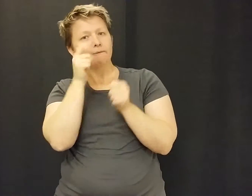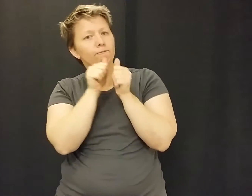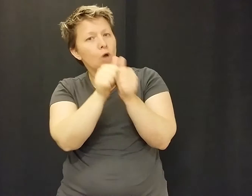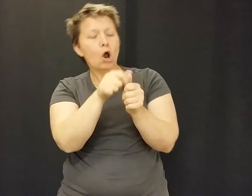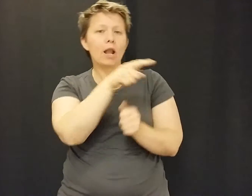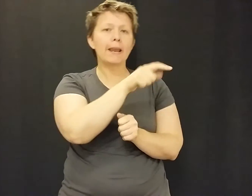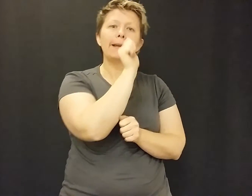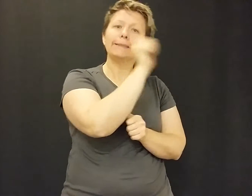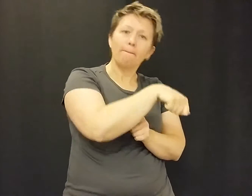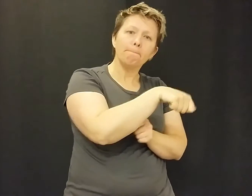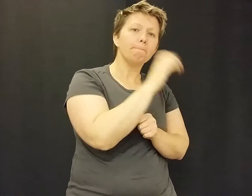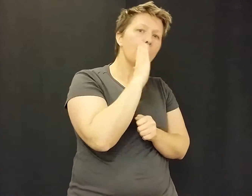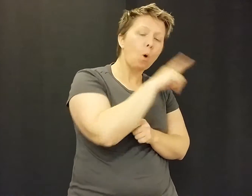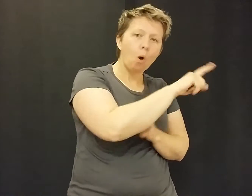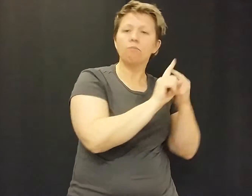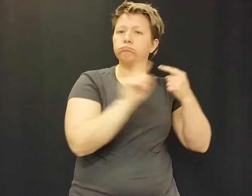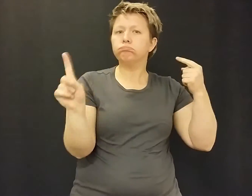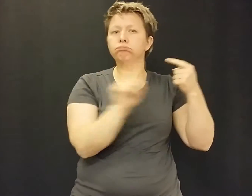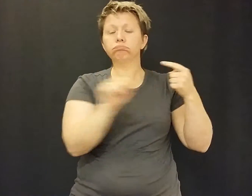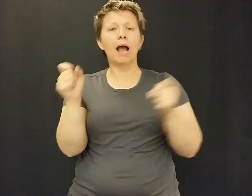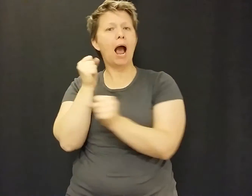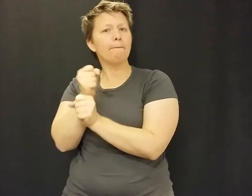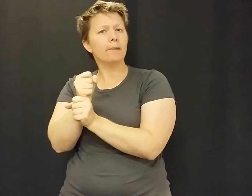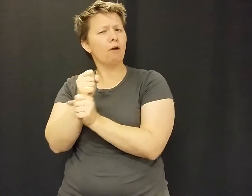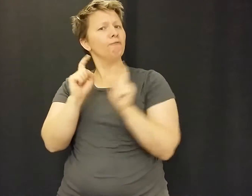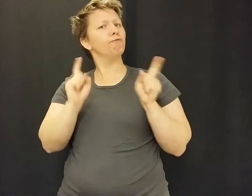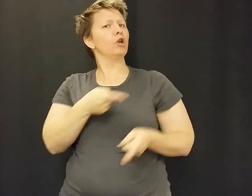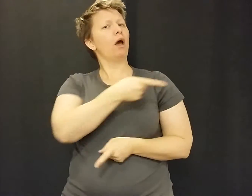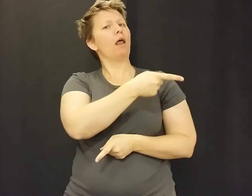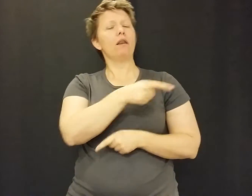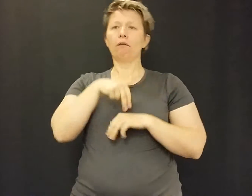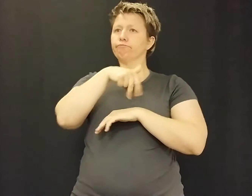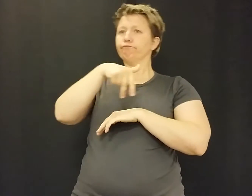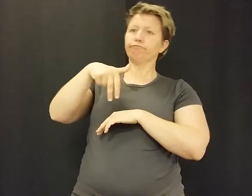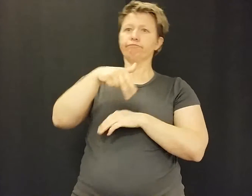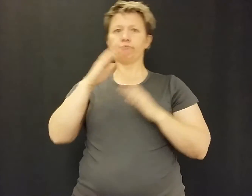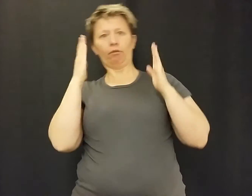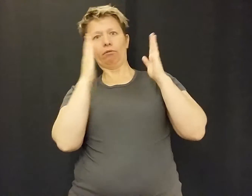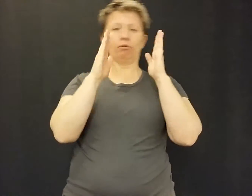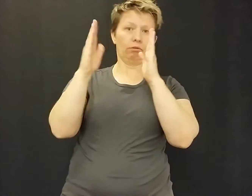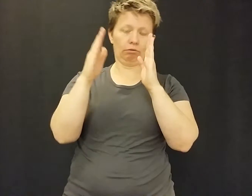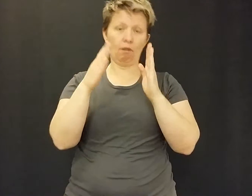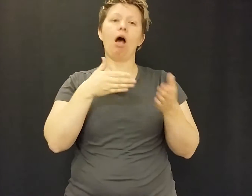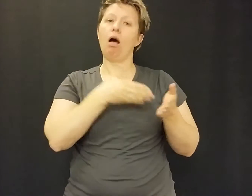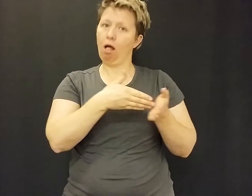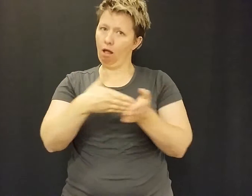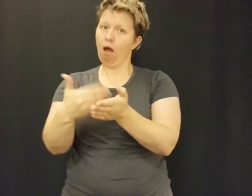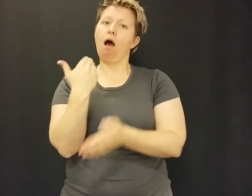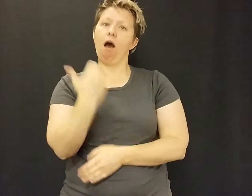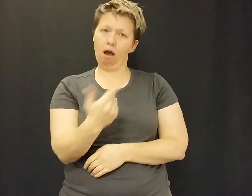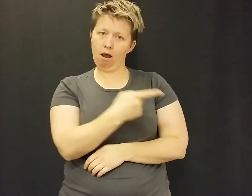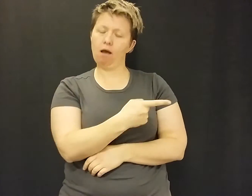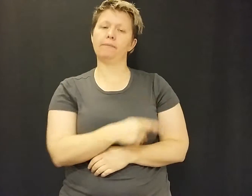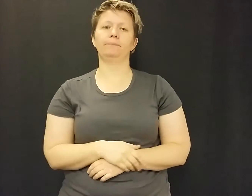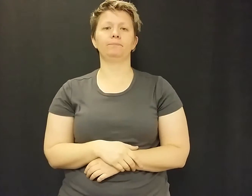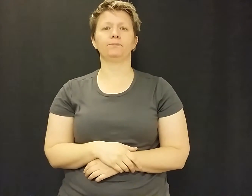Og der er mange udfordringer. Også FDDB's FU-medlem Birgit Larsen fortæller i udsendelsen